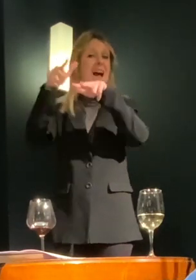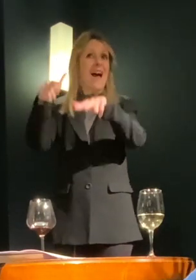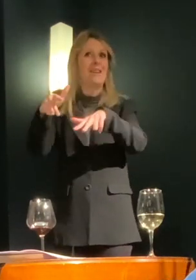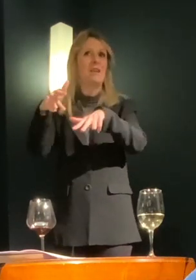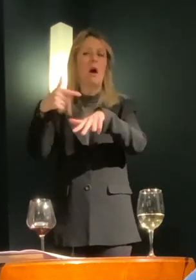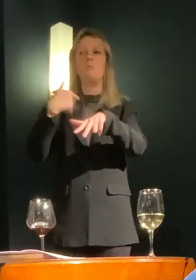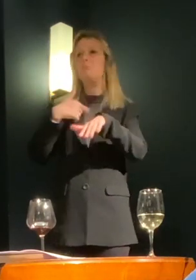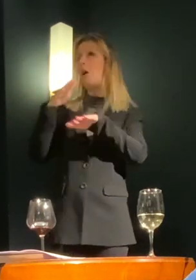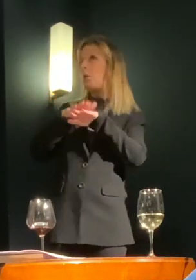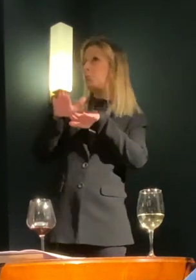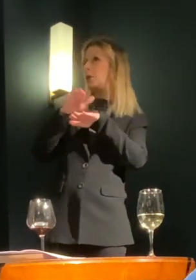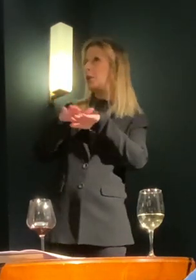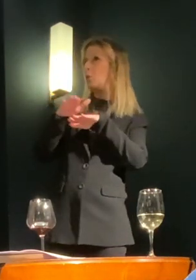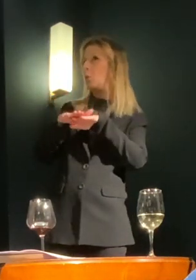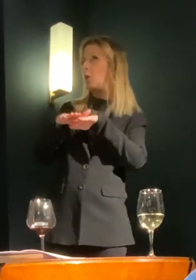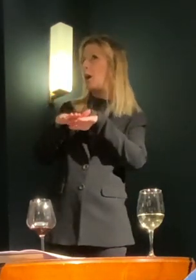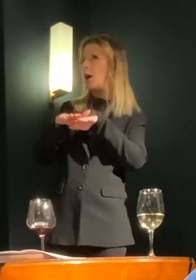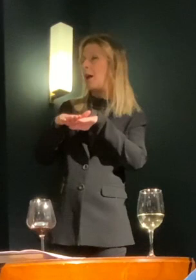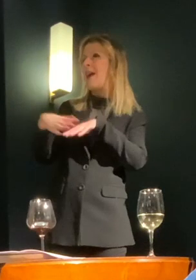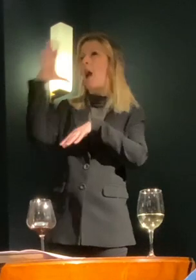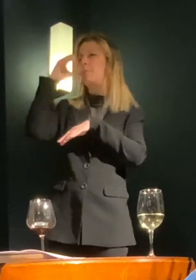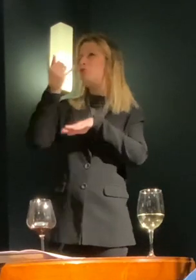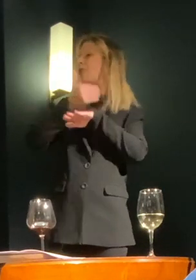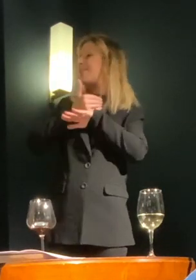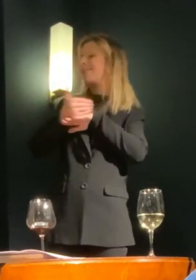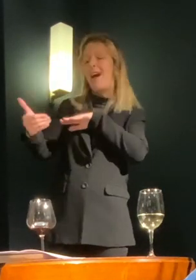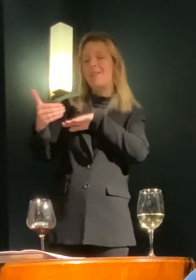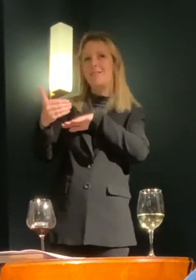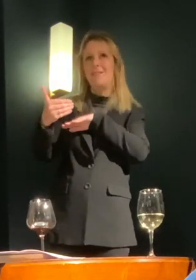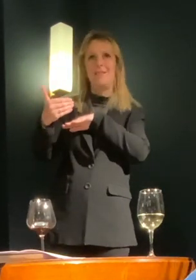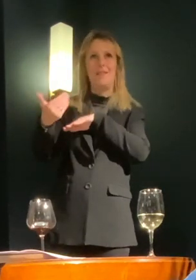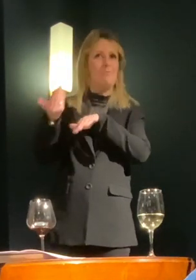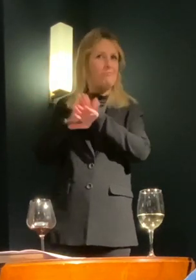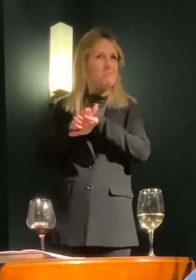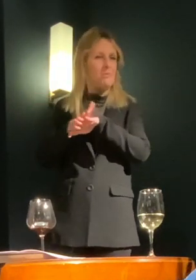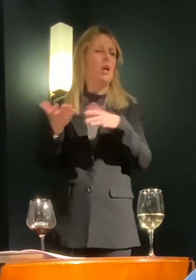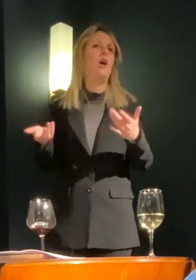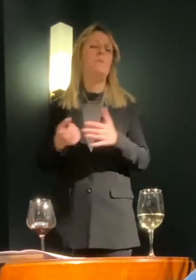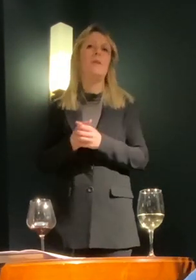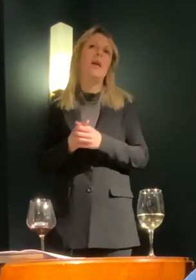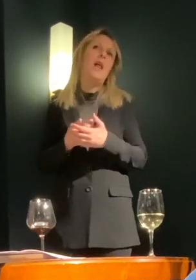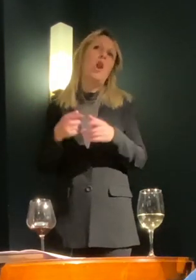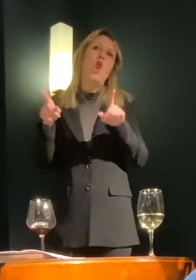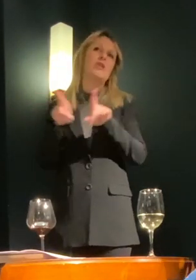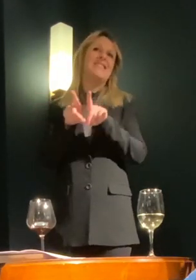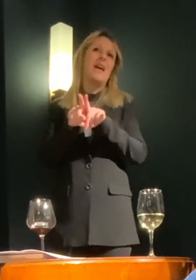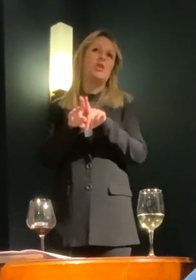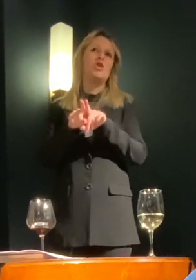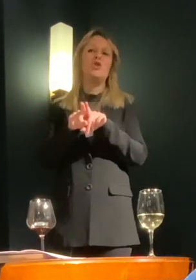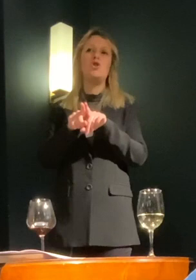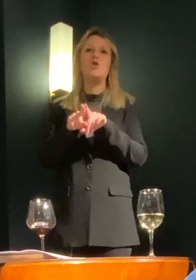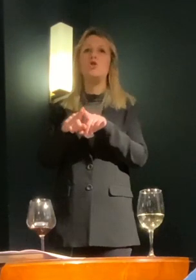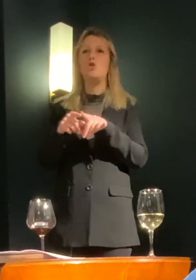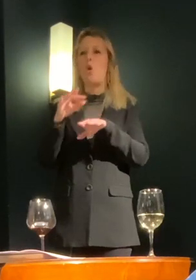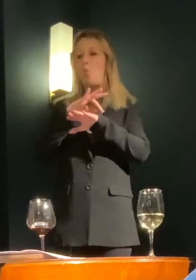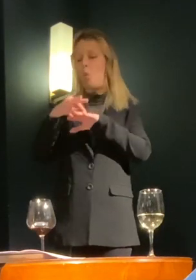tardi che è finita. Ed è un po', diciamo, sai, quando ti crei un ambiente che ti si fa sempre più stretto